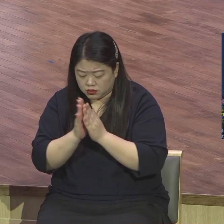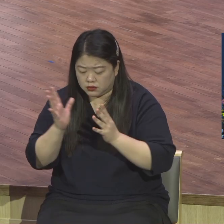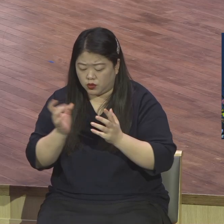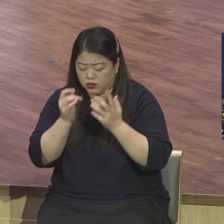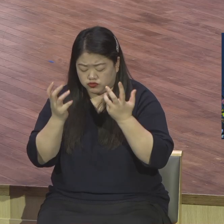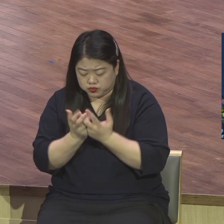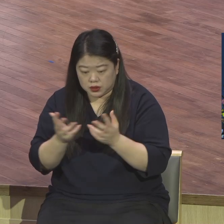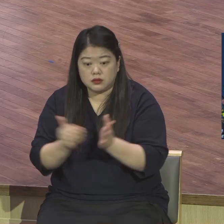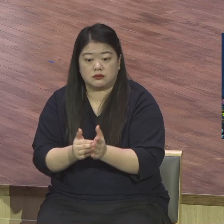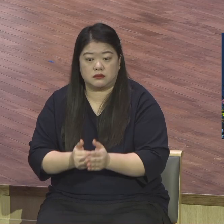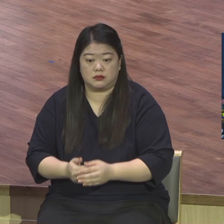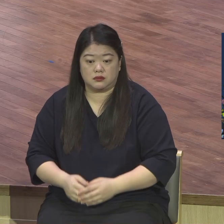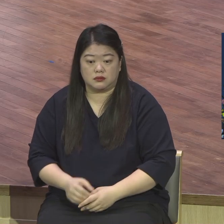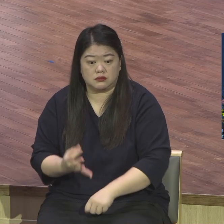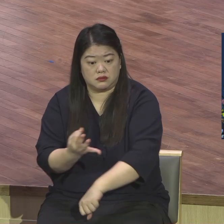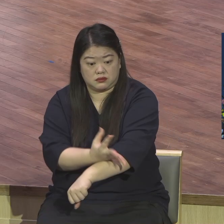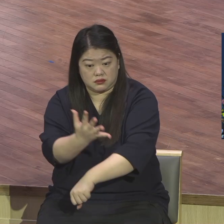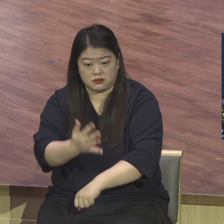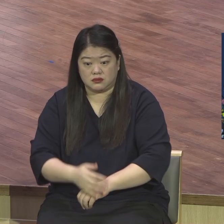바울은